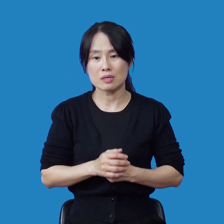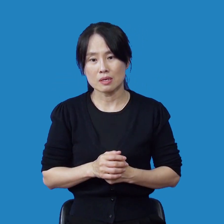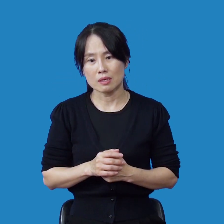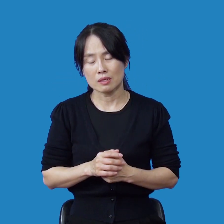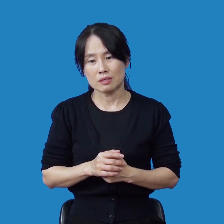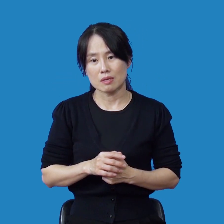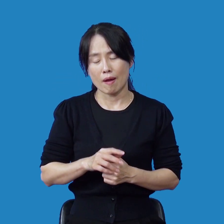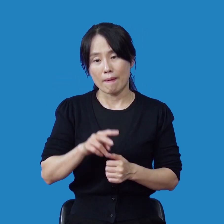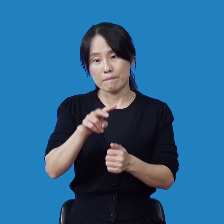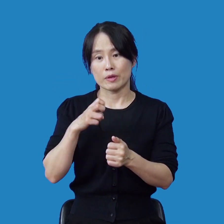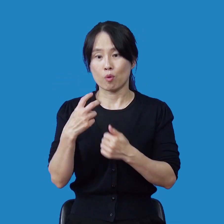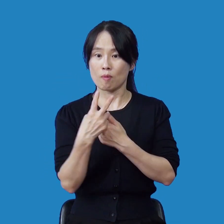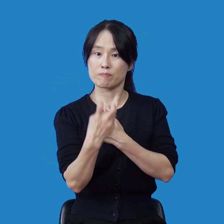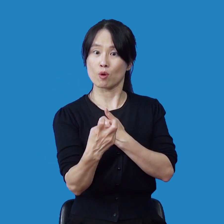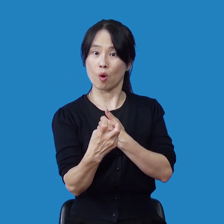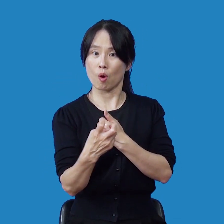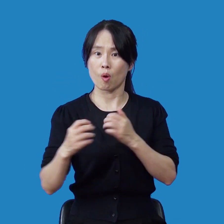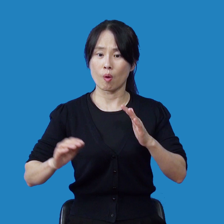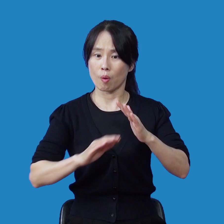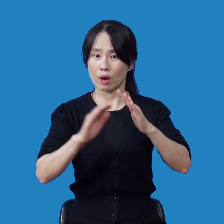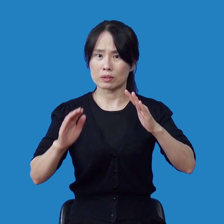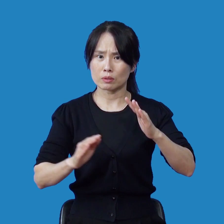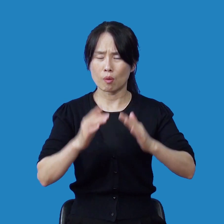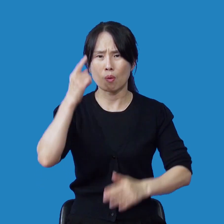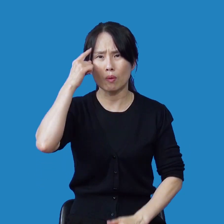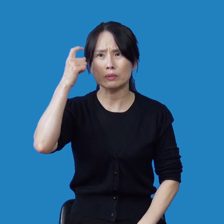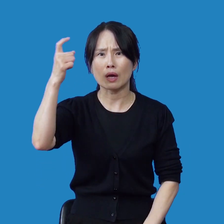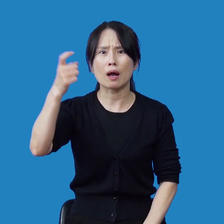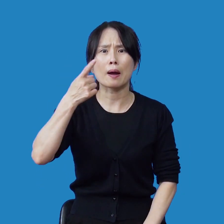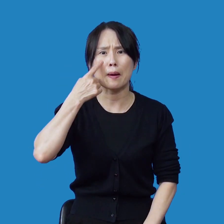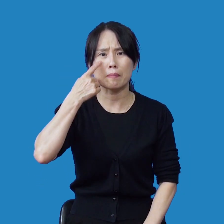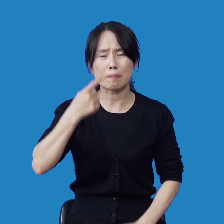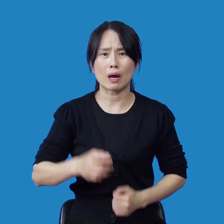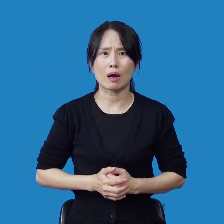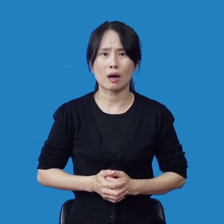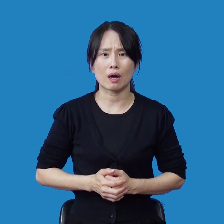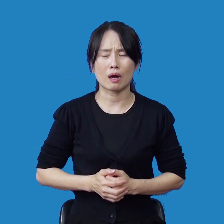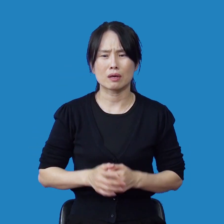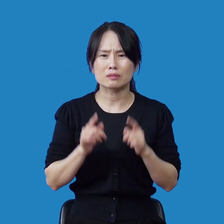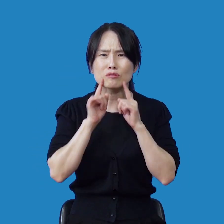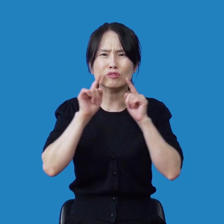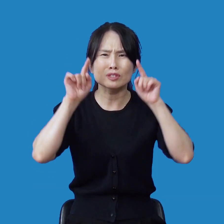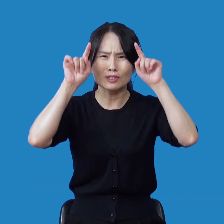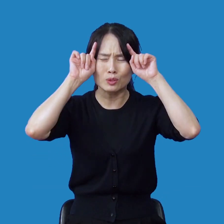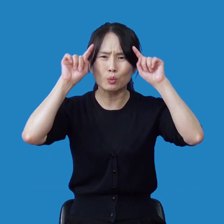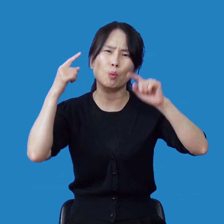미워하고 원망하는 그런 가정을 한번 상상해 보십시오. 지옥이 따로 있겠습니까?